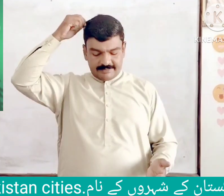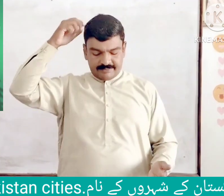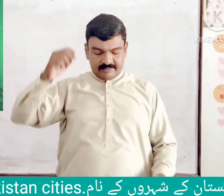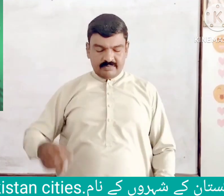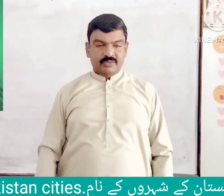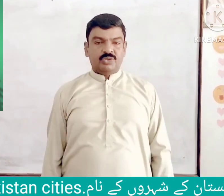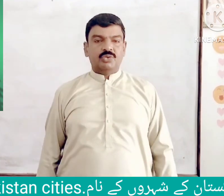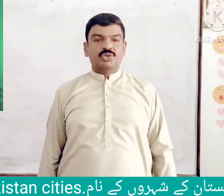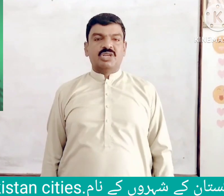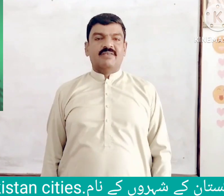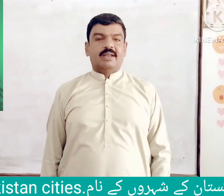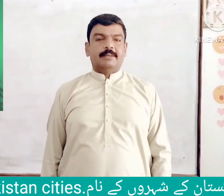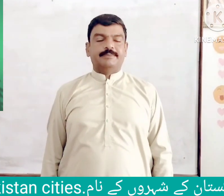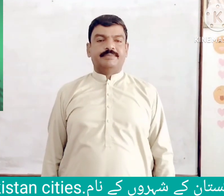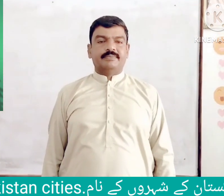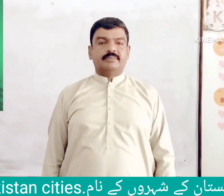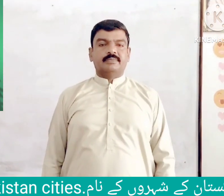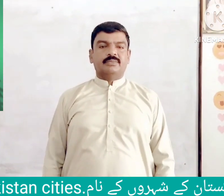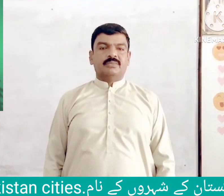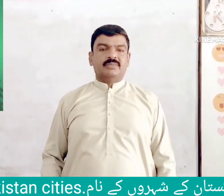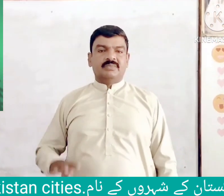मुजफ्फराबाद। गुजरांवाला,